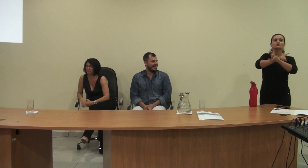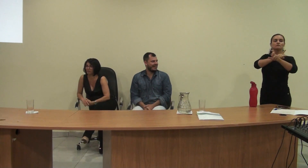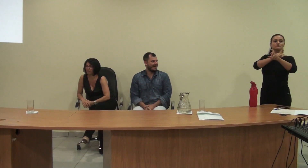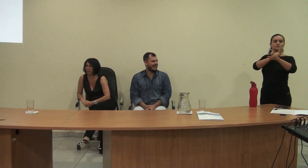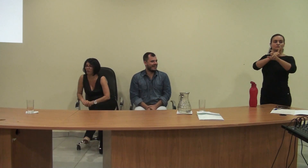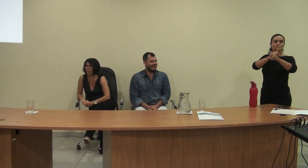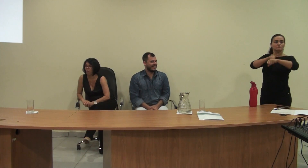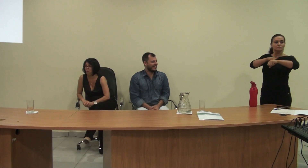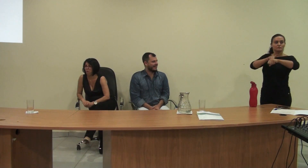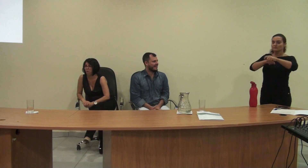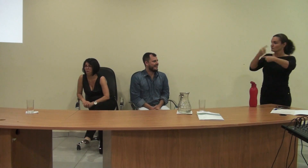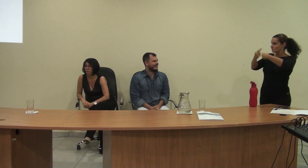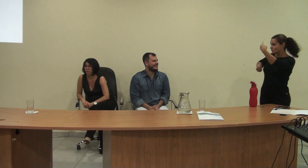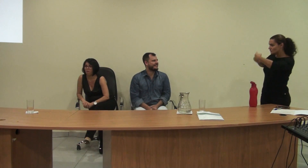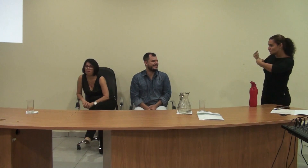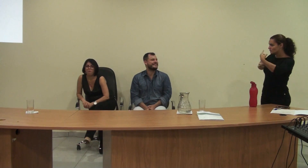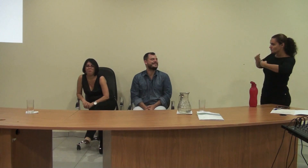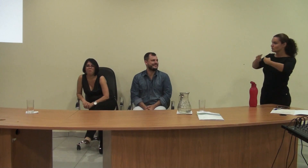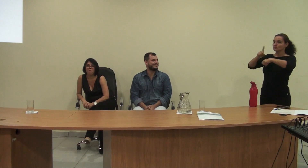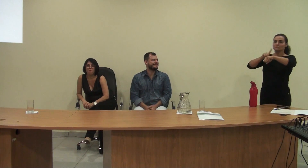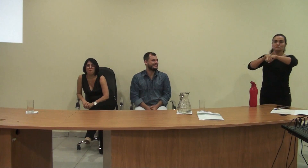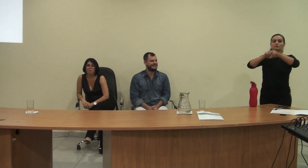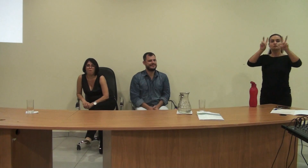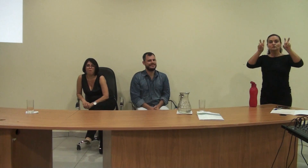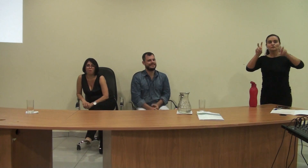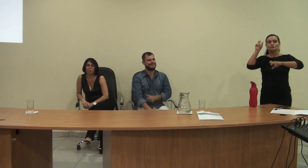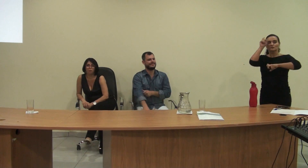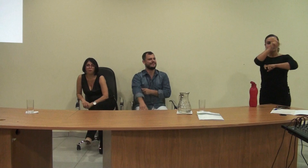também é um momento